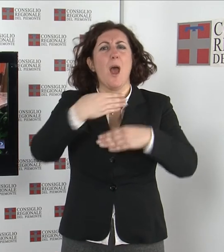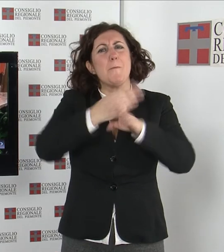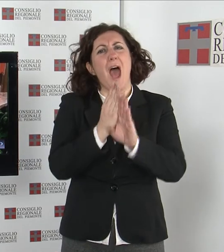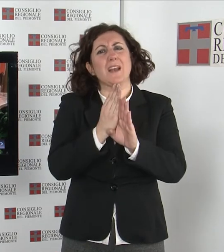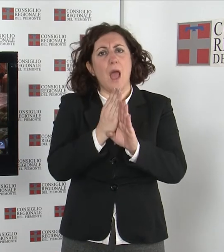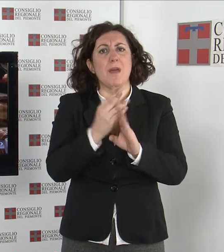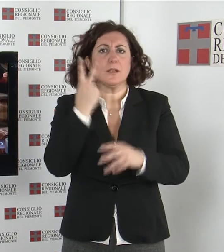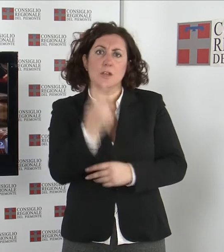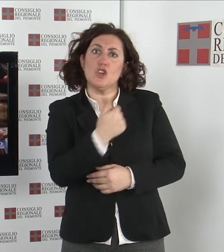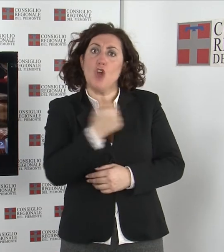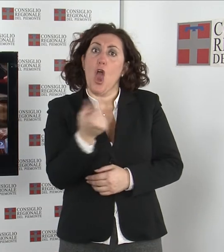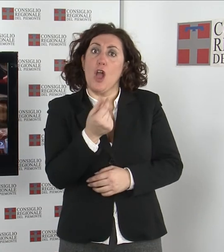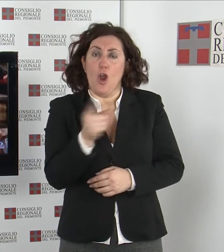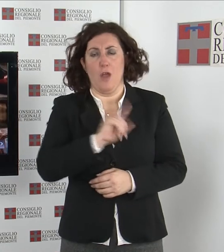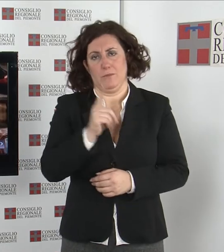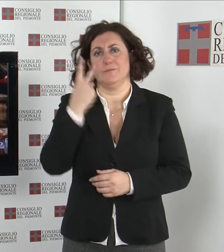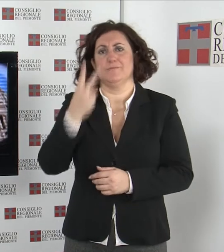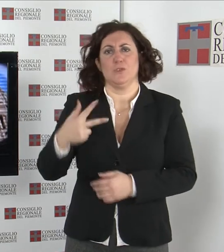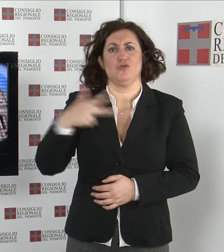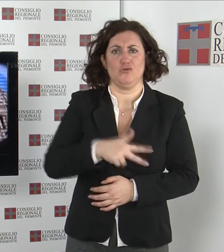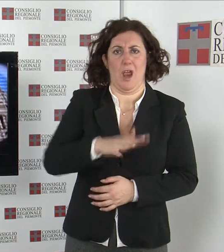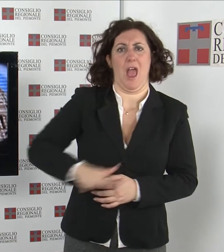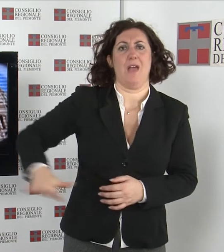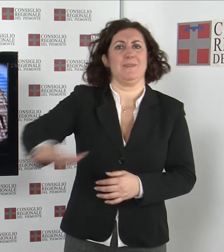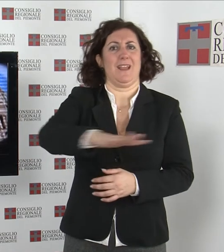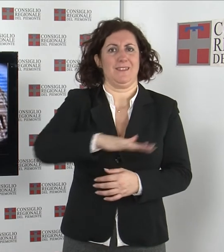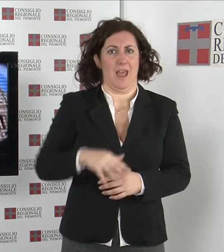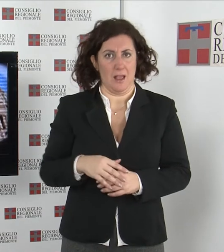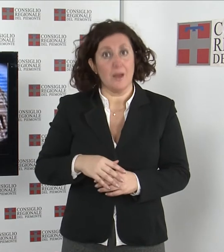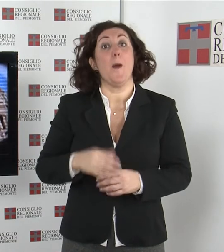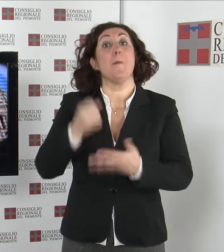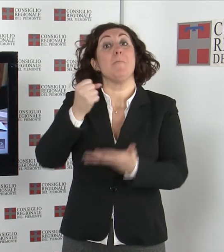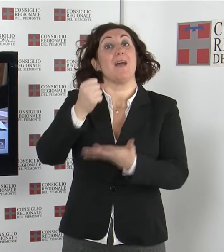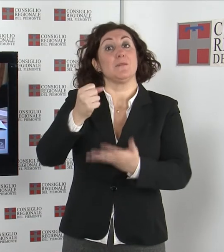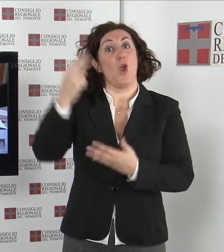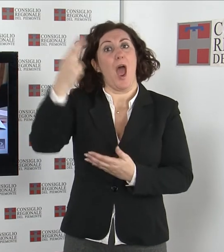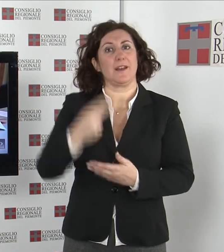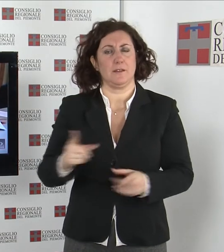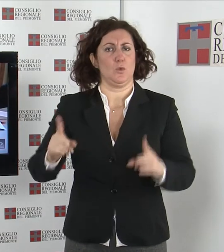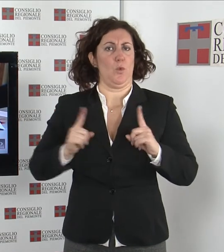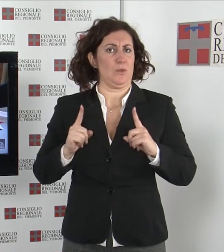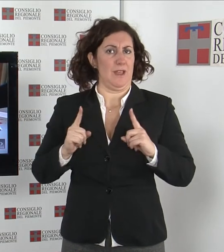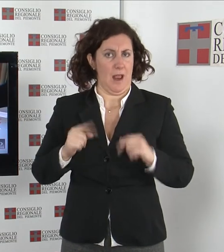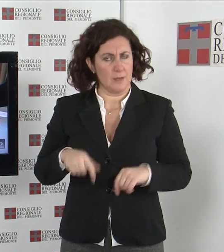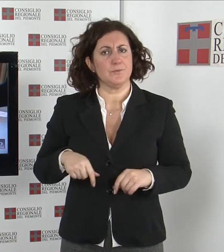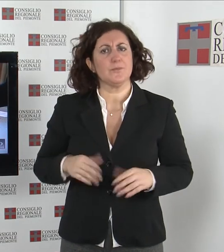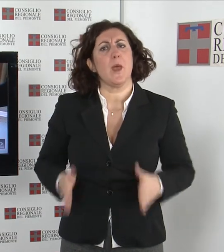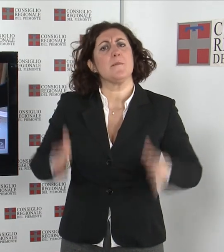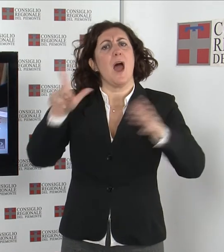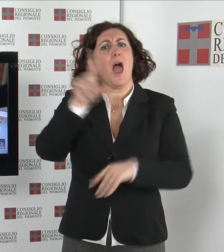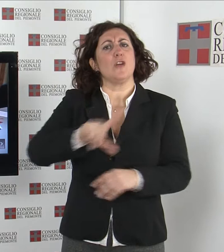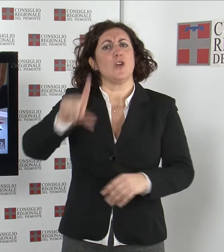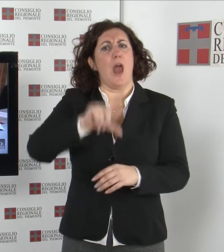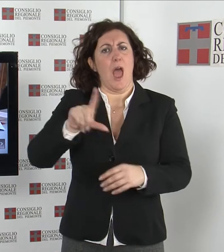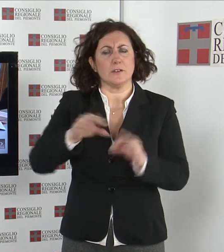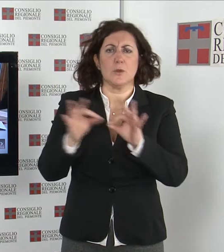ma anche sociale e ambientale tutela del patrimonio artistico firmato a Palazzo Lascaris il protocollo d'Intesa per